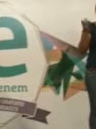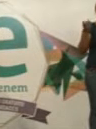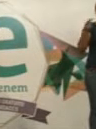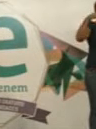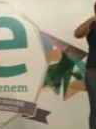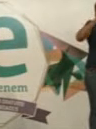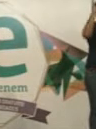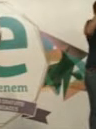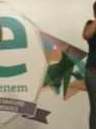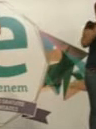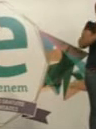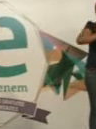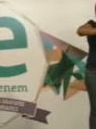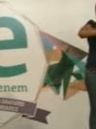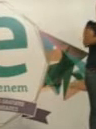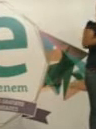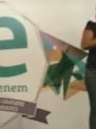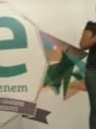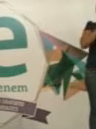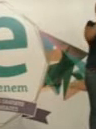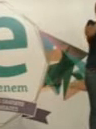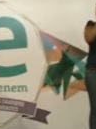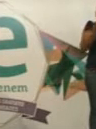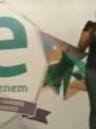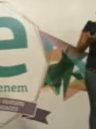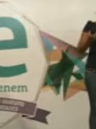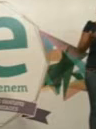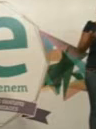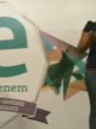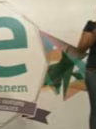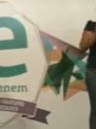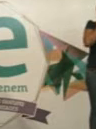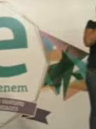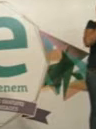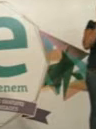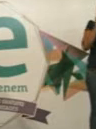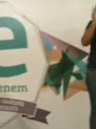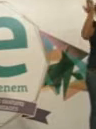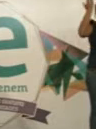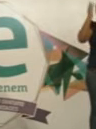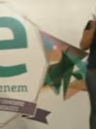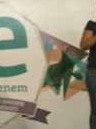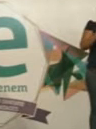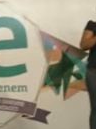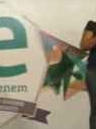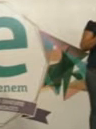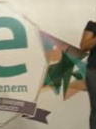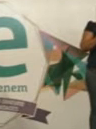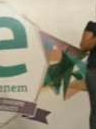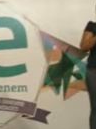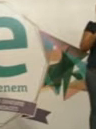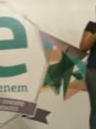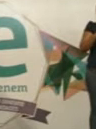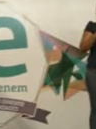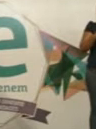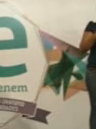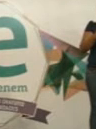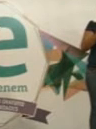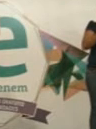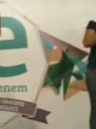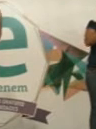no Brasil o racismo, tão forte, por exemplo, há um famoso episódio do governo de Epitácio Pessoa, que pediu